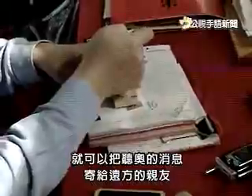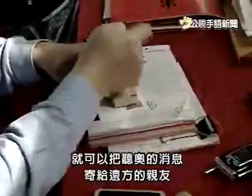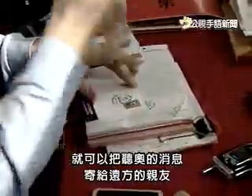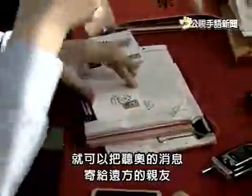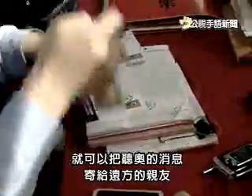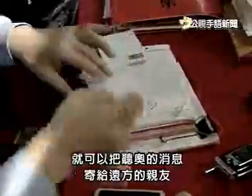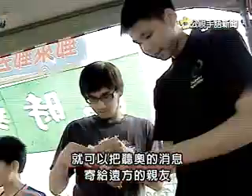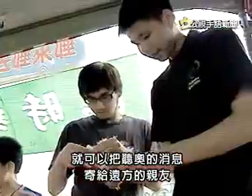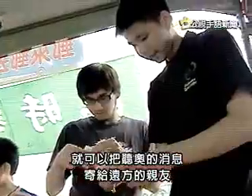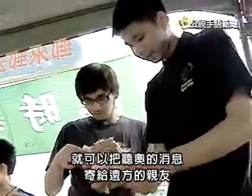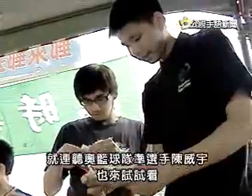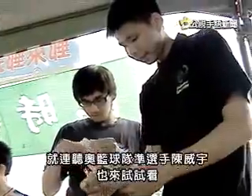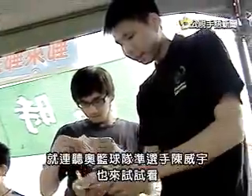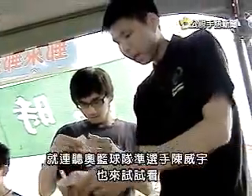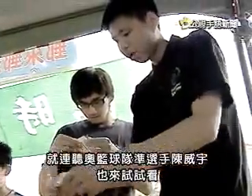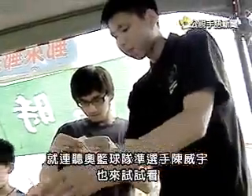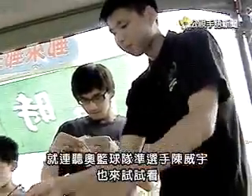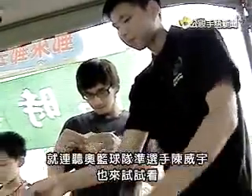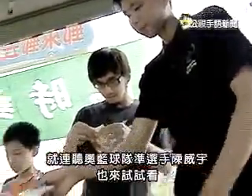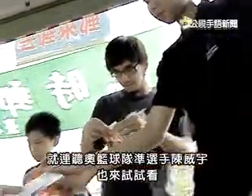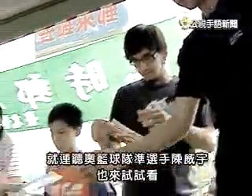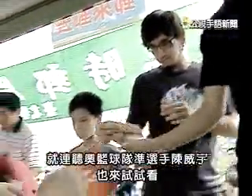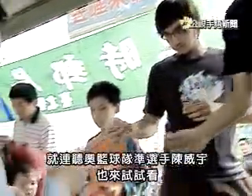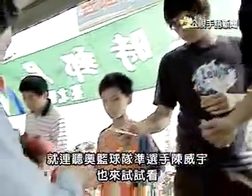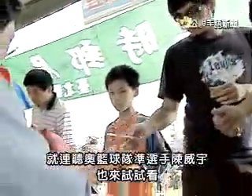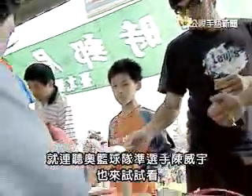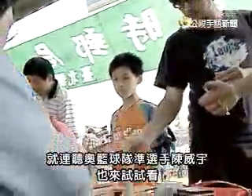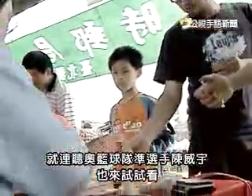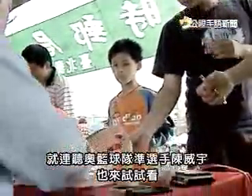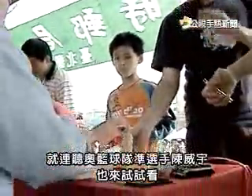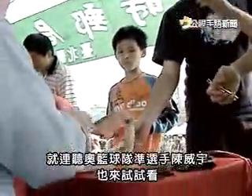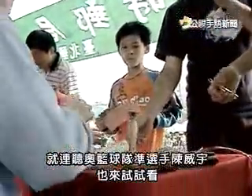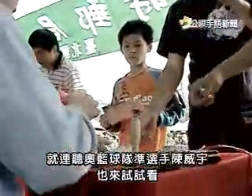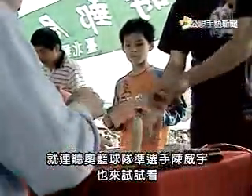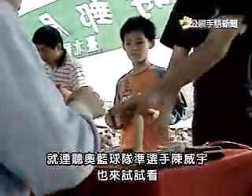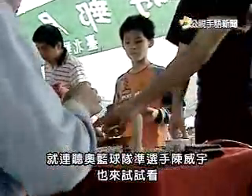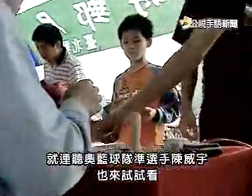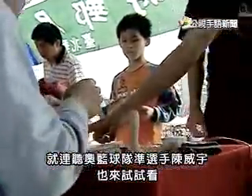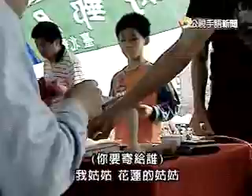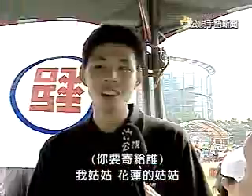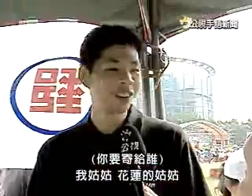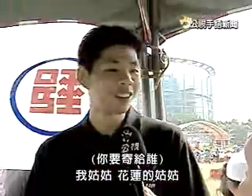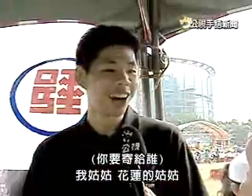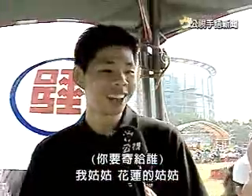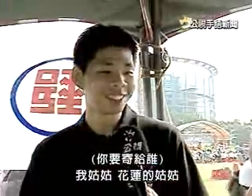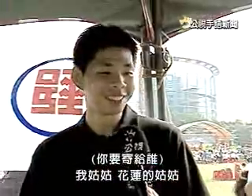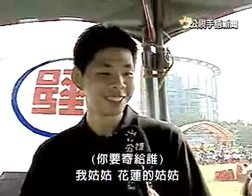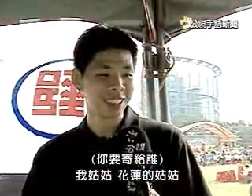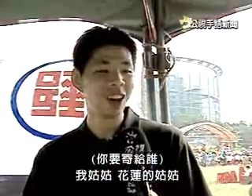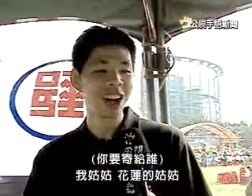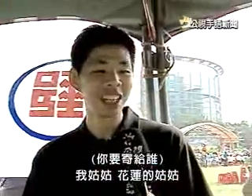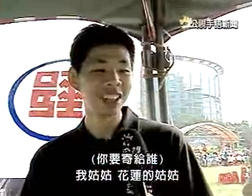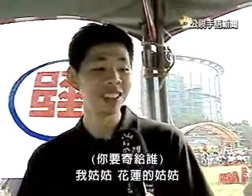方的亲友。就连听奥篮球队的准选手陈威宇也来试试看。 哎，我姑姑啊，花莲的姑姑